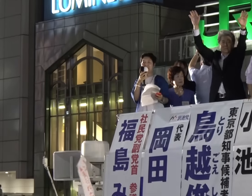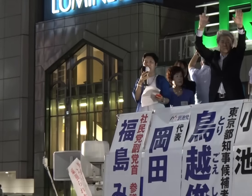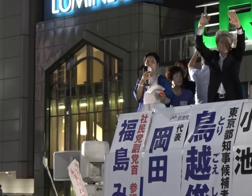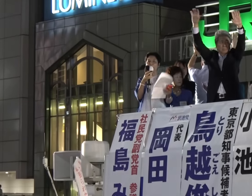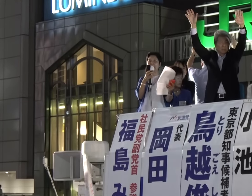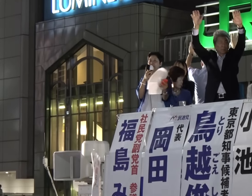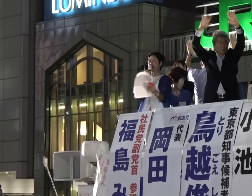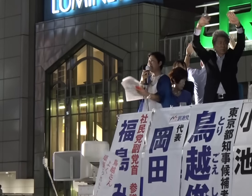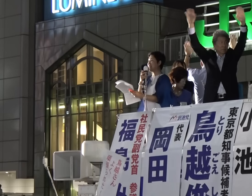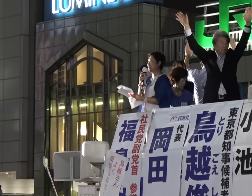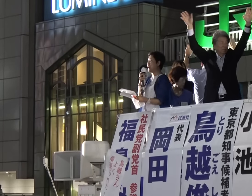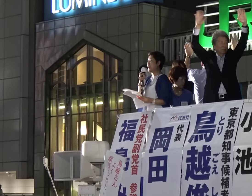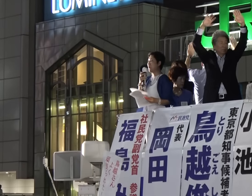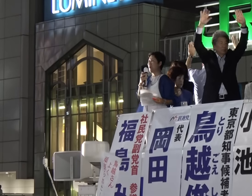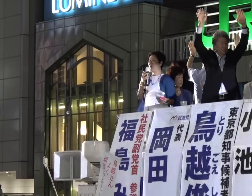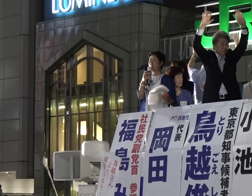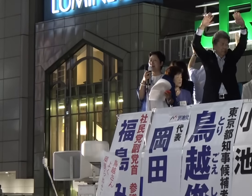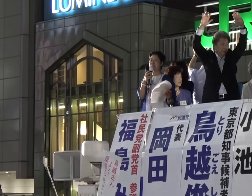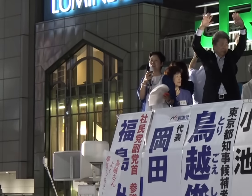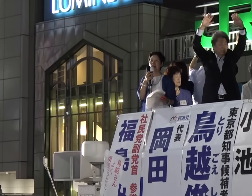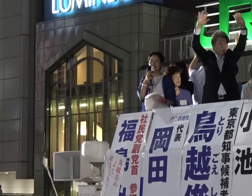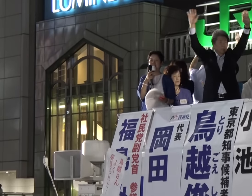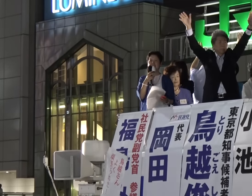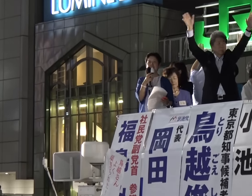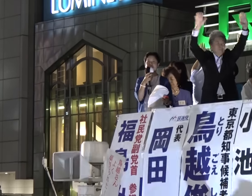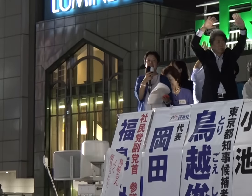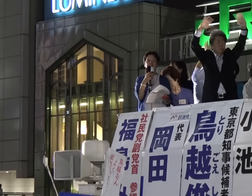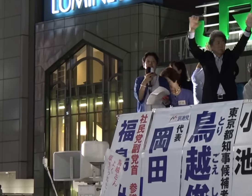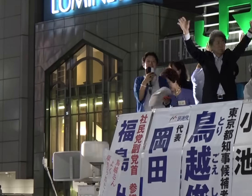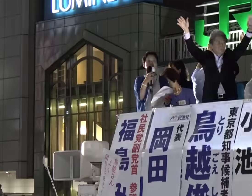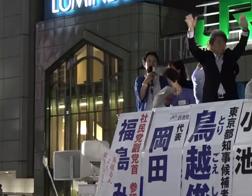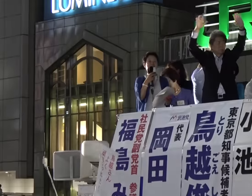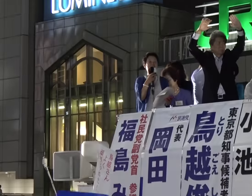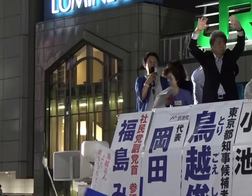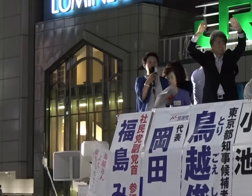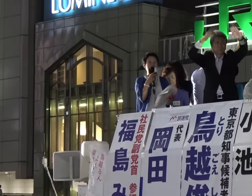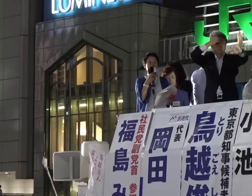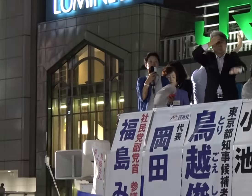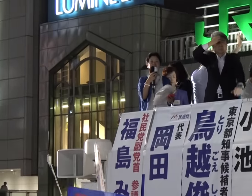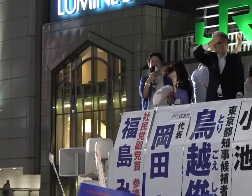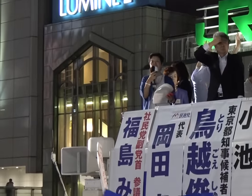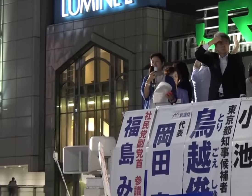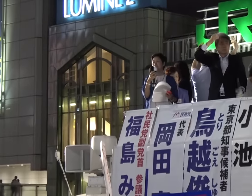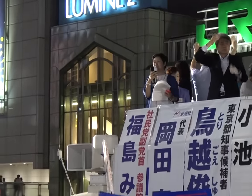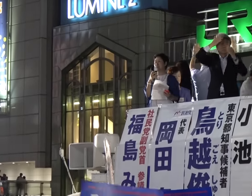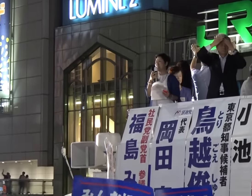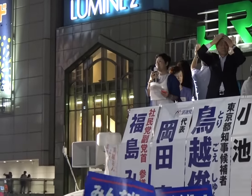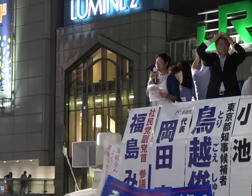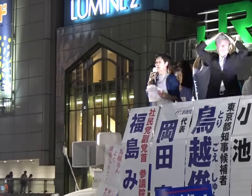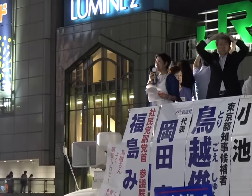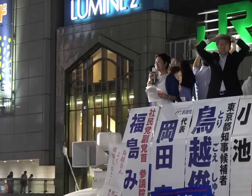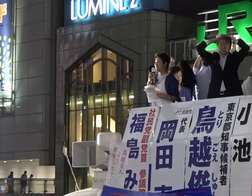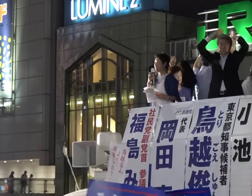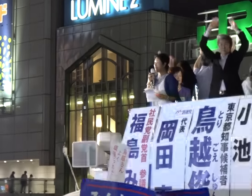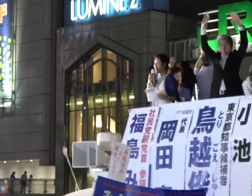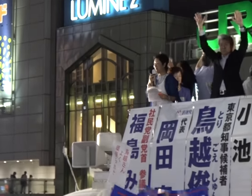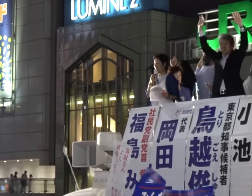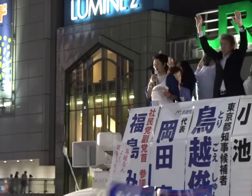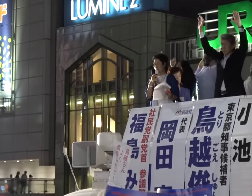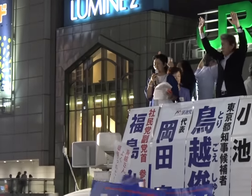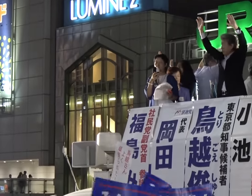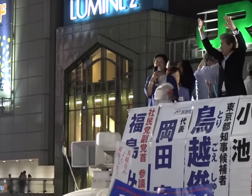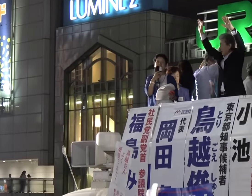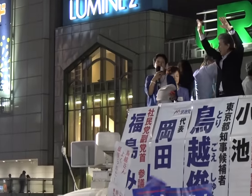になっています。まだまだ今日マイクは走りで使えませんが、皆さんポスティングとかチラシと